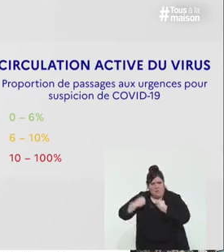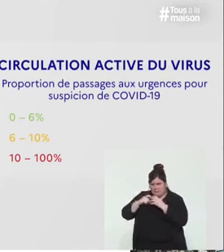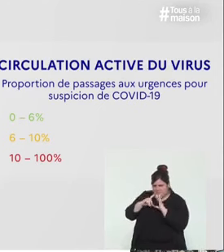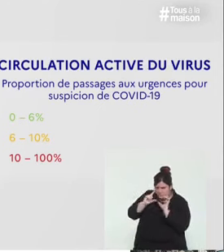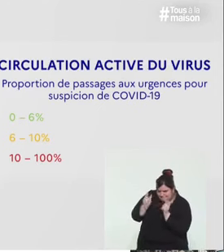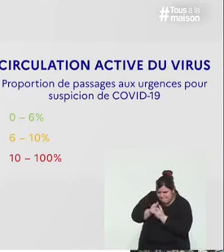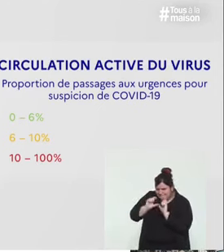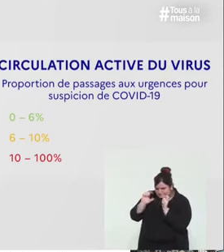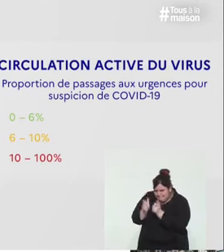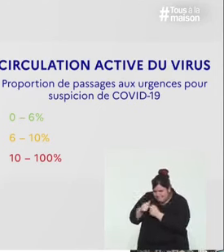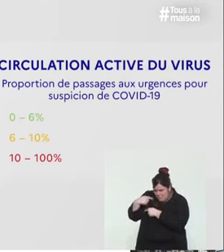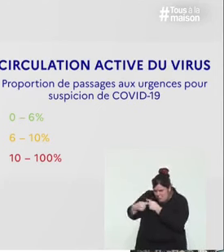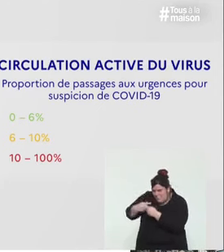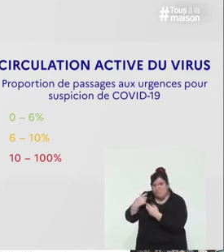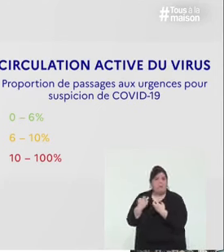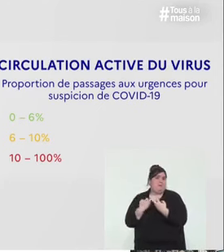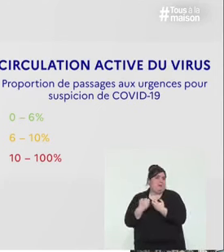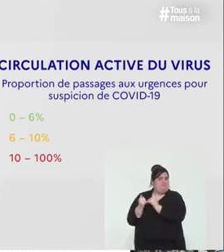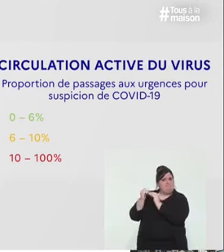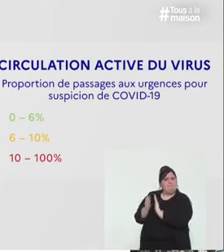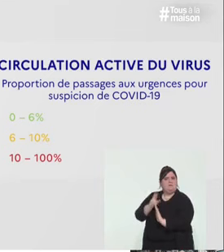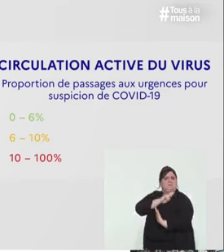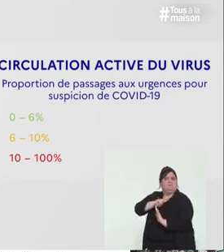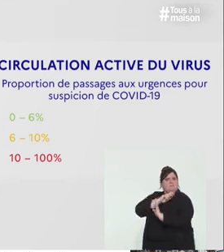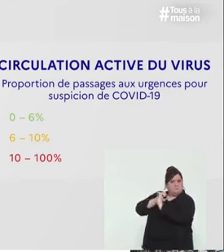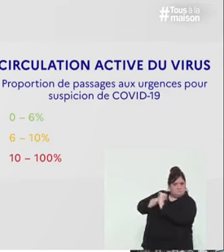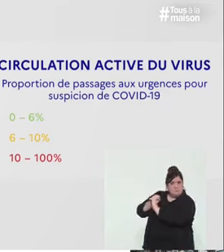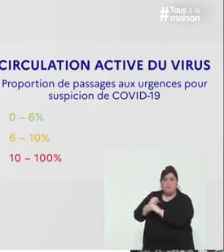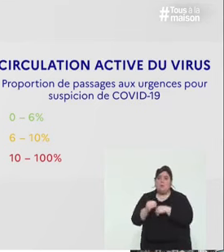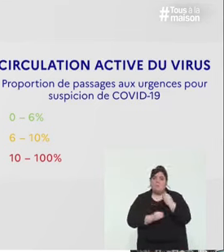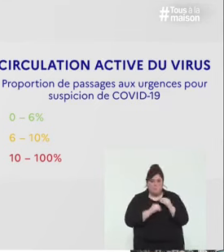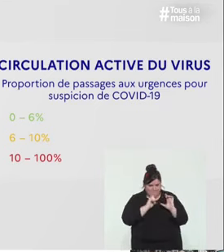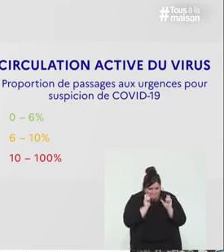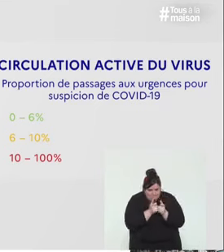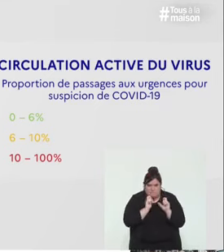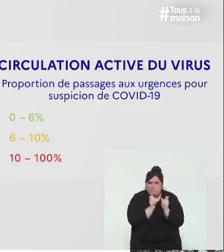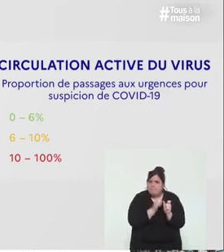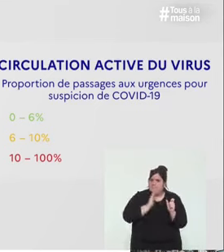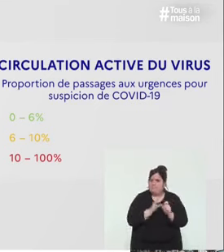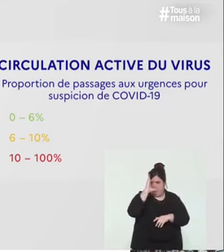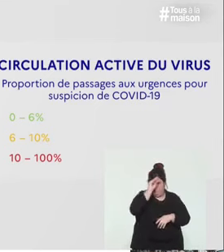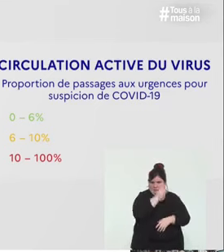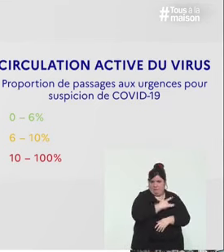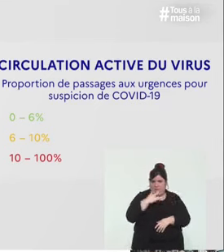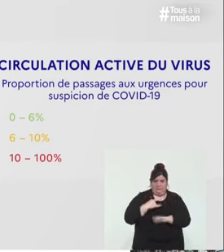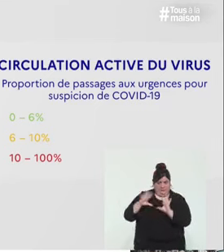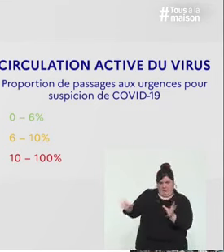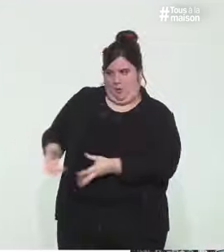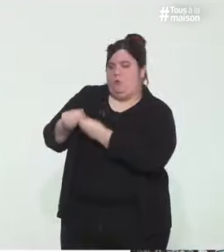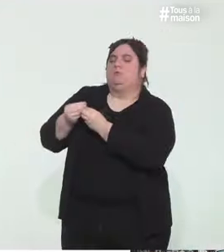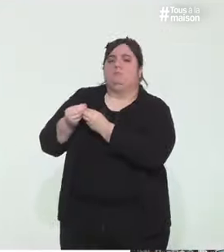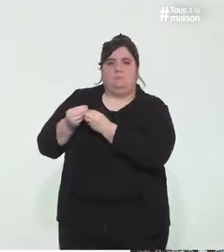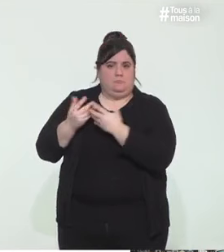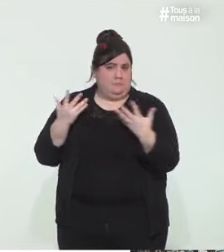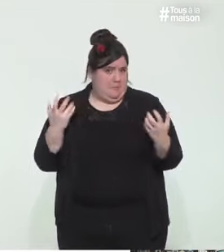des dépistages relatifs aux EHPAD et des dépistages de professionnels de santé. Ainsi, le reclassement du dispositif